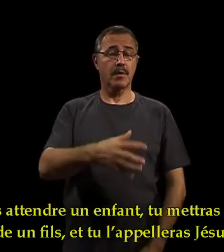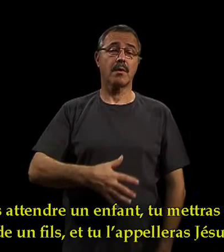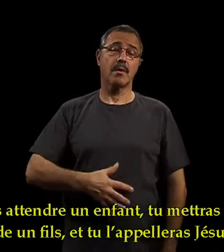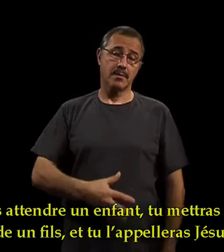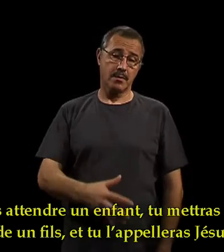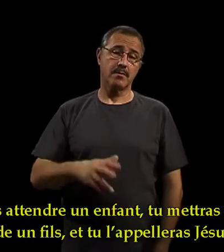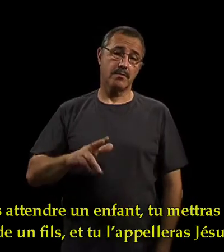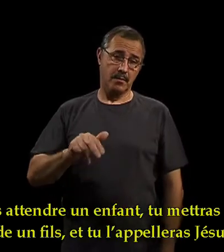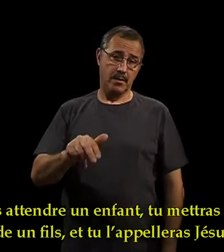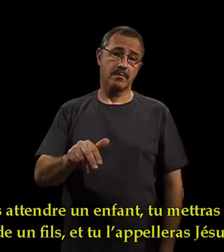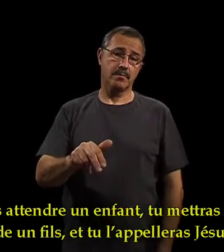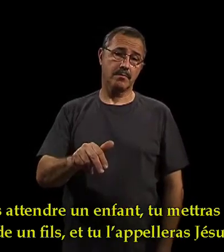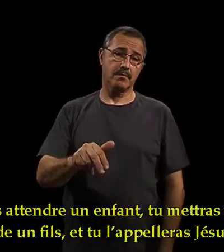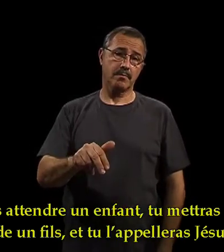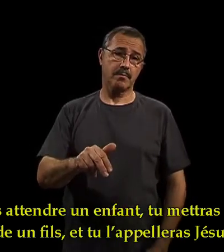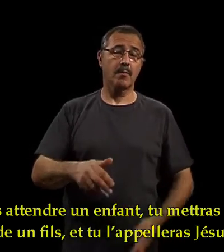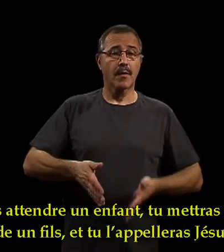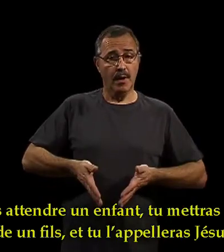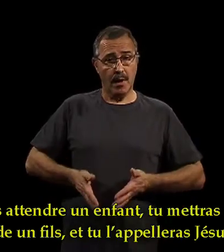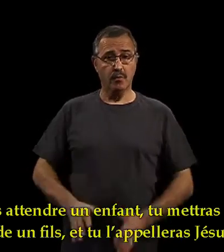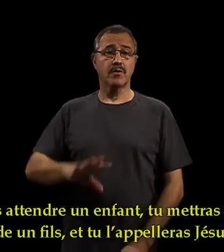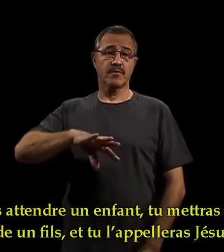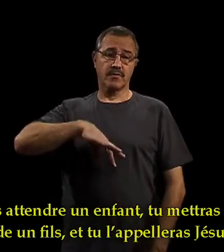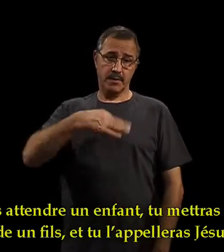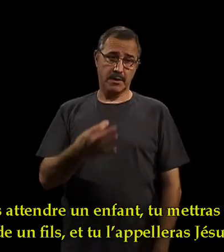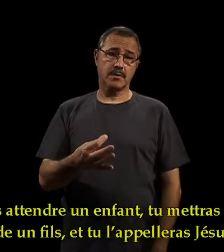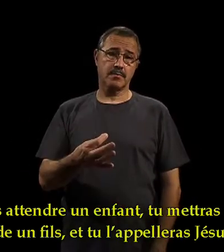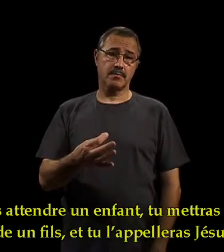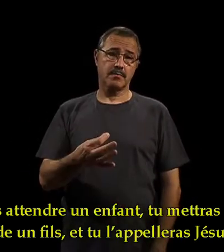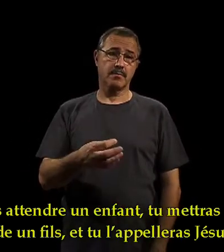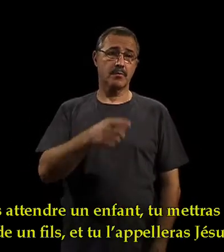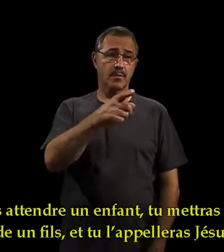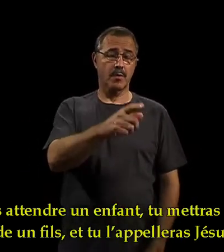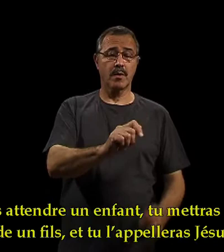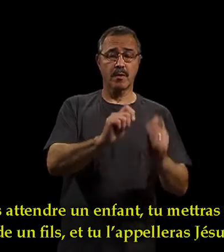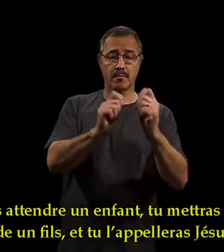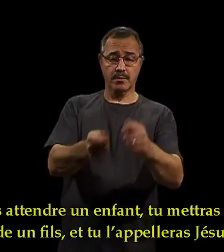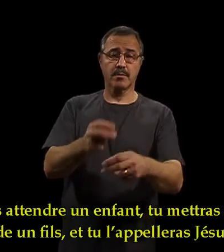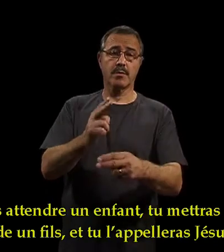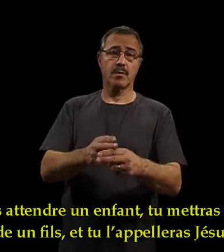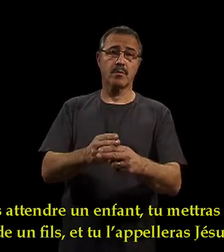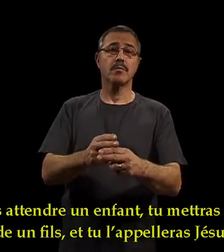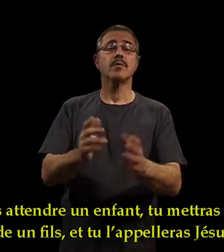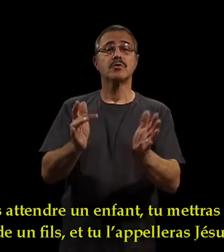Tu vas attendre un enfant, tu mettras au monde un fils, et tu l'appelleras Jésus.